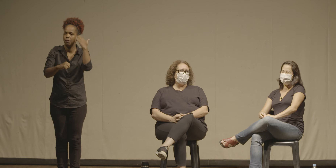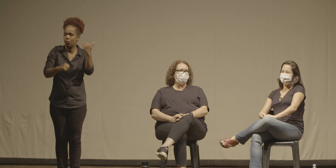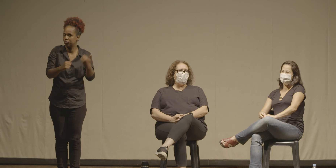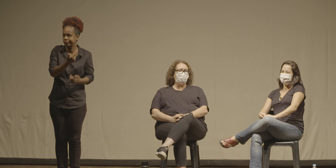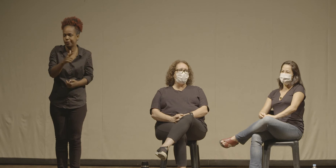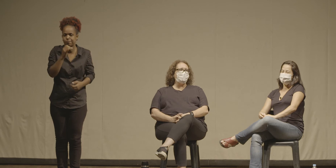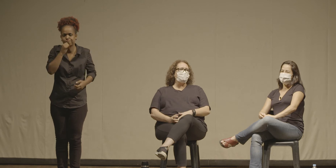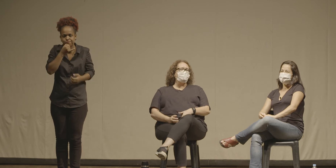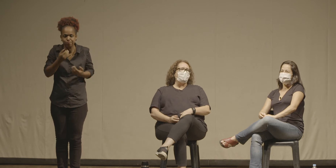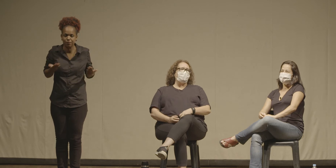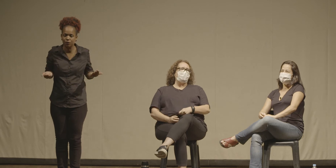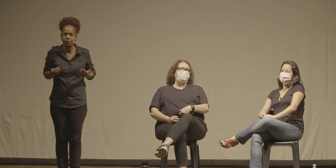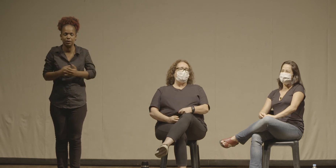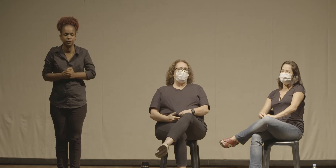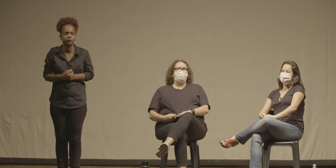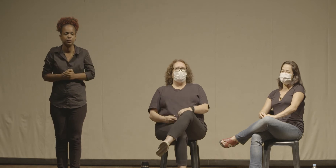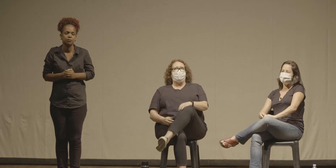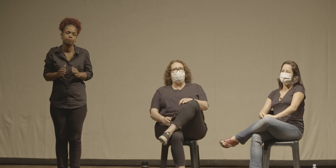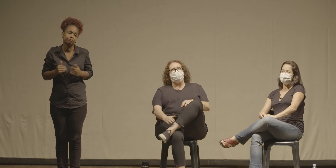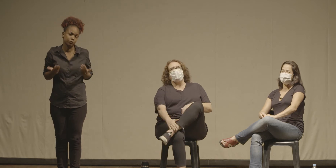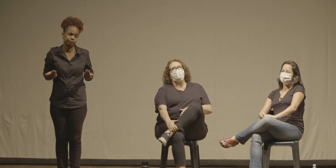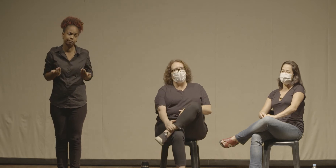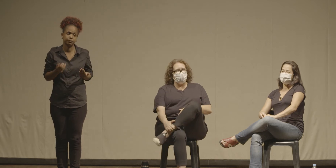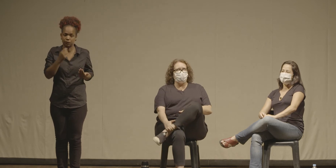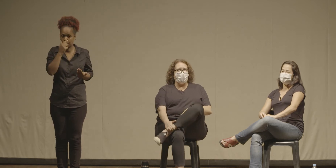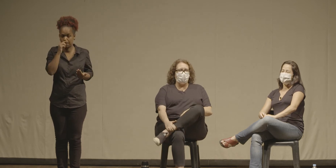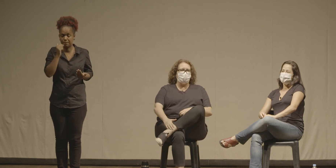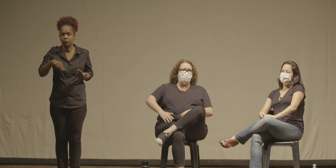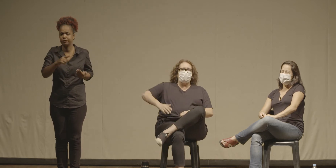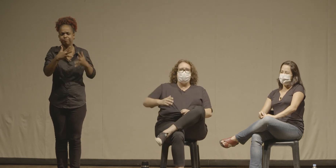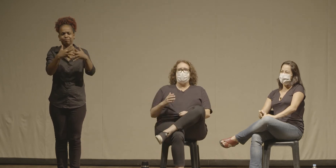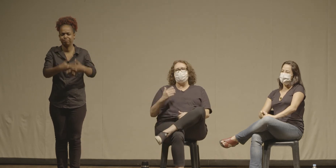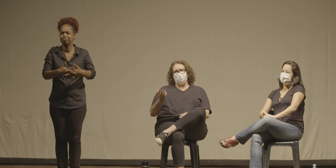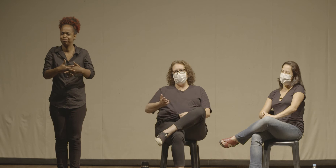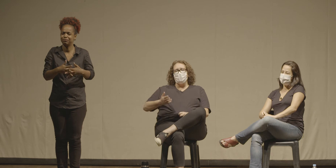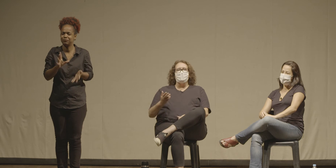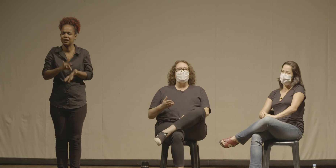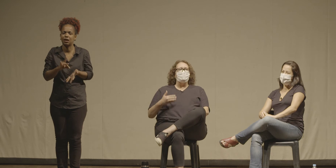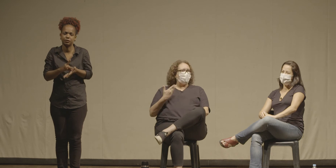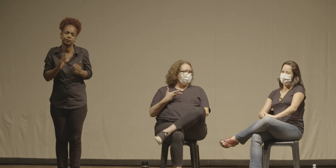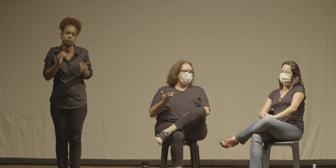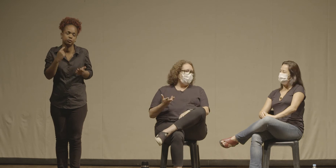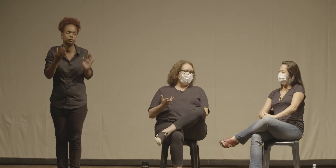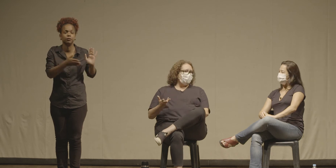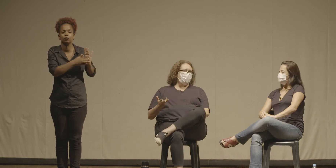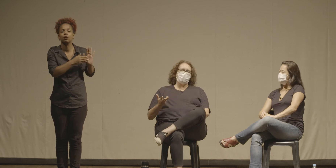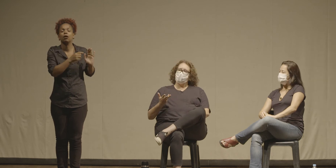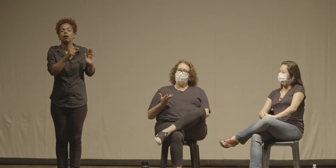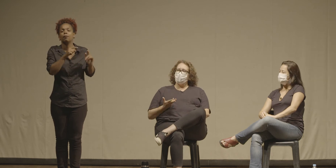distribuidoras, infelizmente. E então, assim, isso foi um balde de água fria para a gente, sim, mas